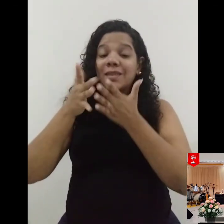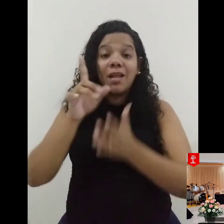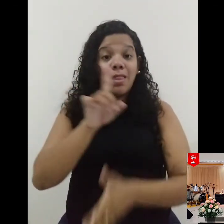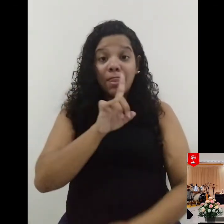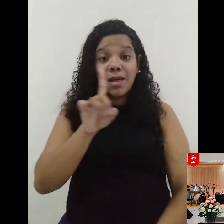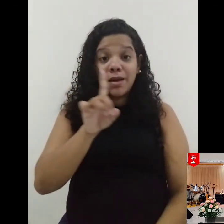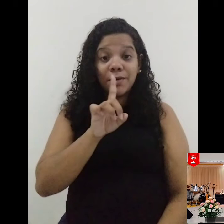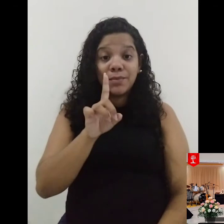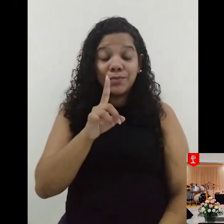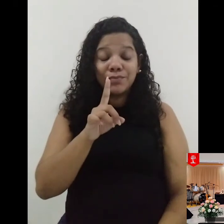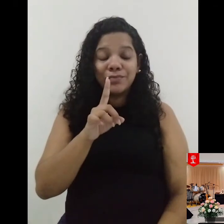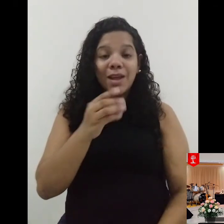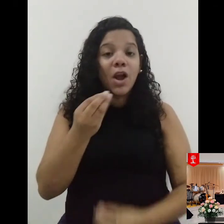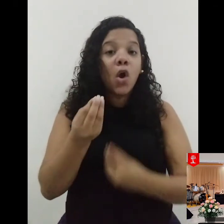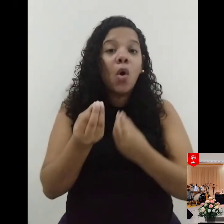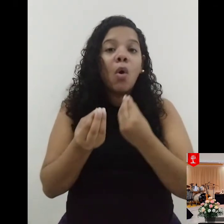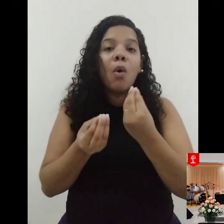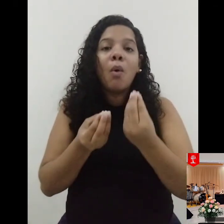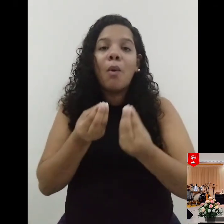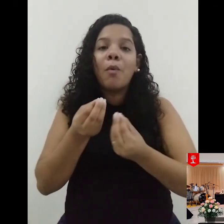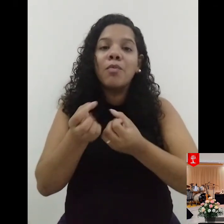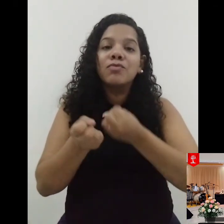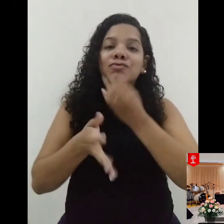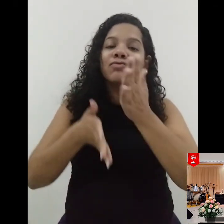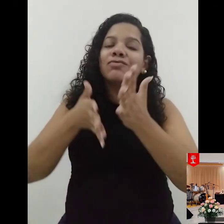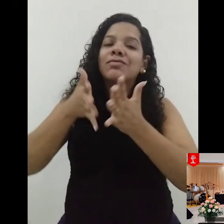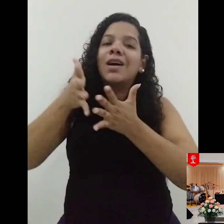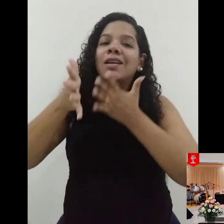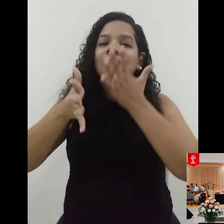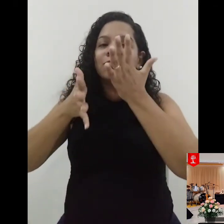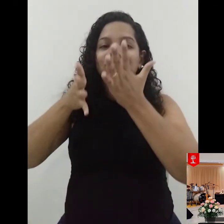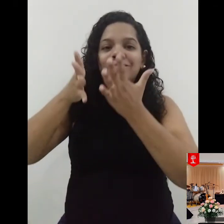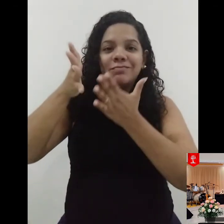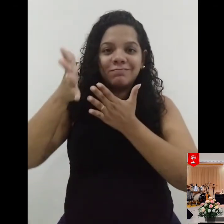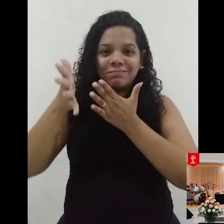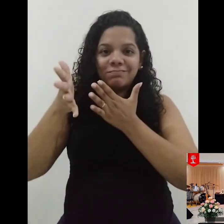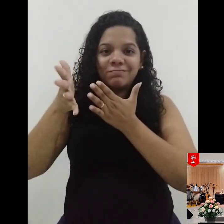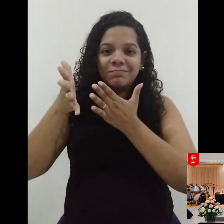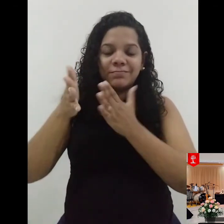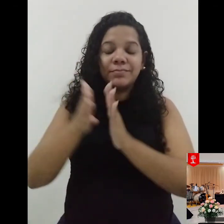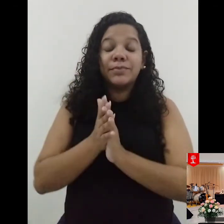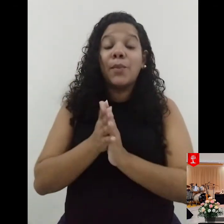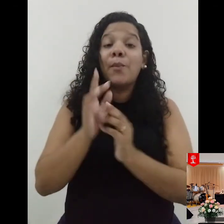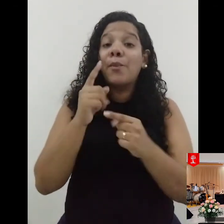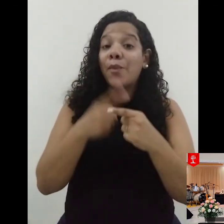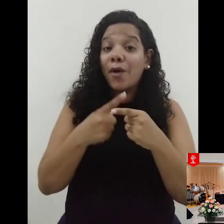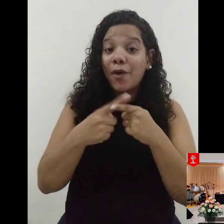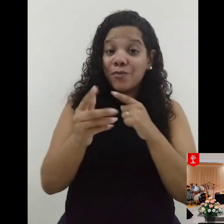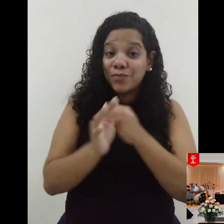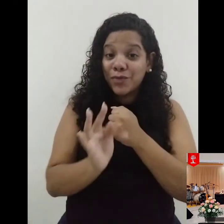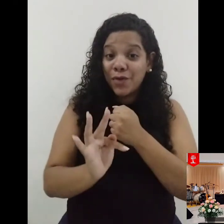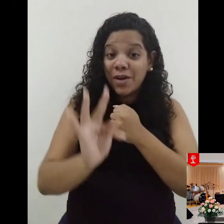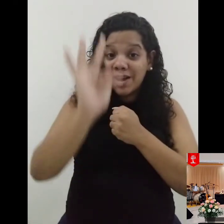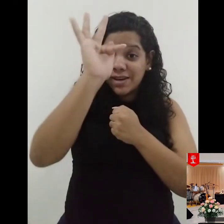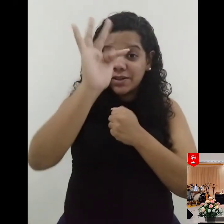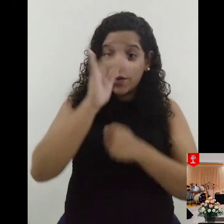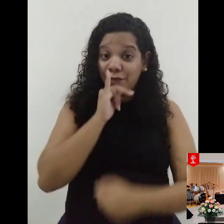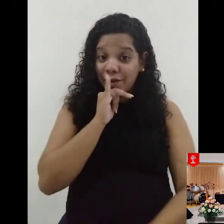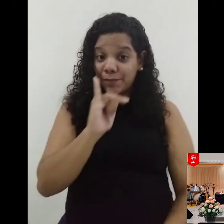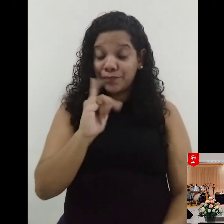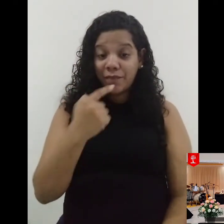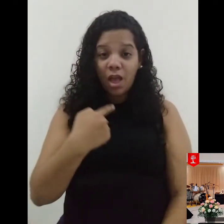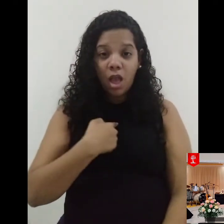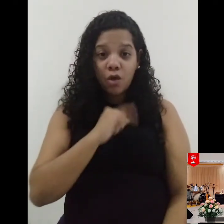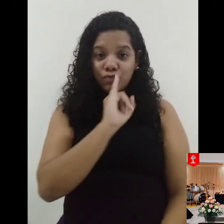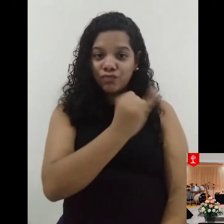ao Senhor. Você agora decide jejuar e se apresentar durante um período diante de Deus em oração, no seu quarto,